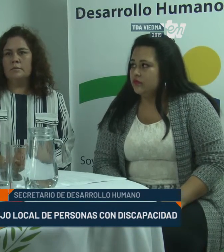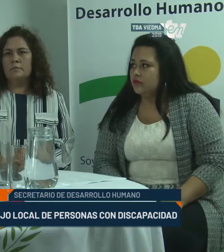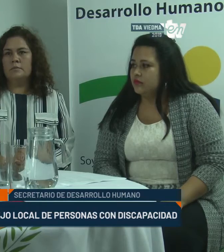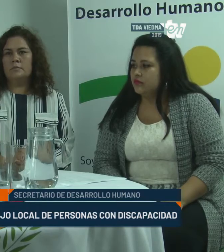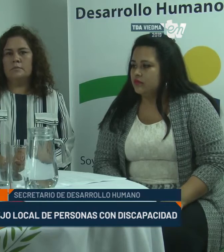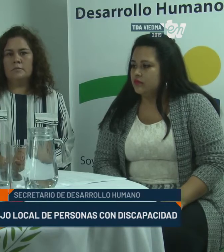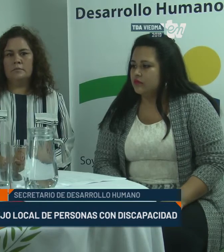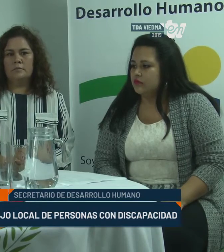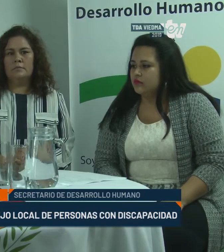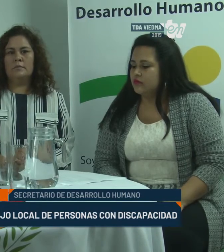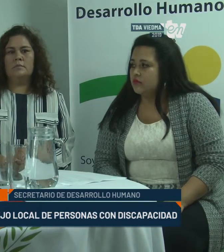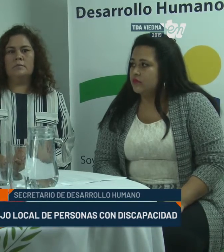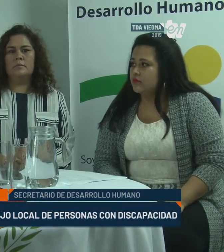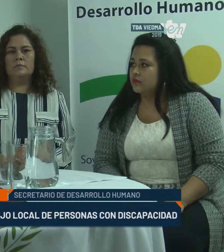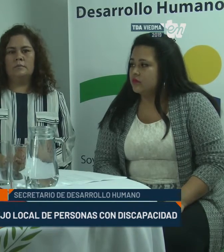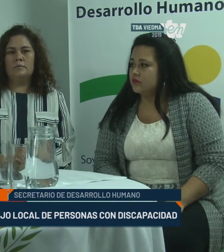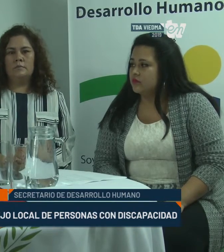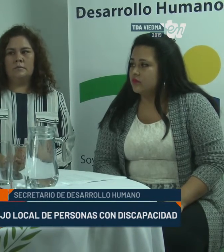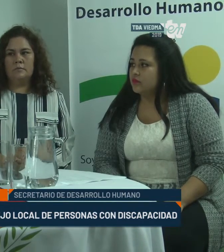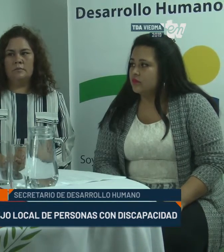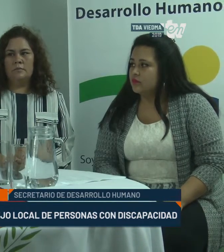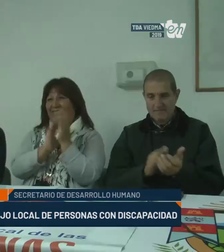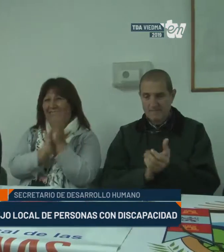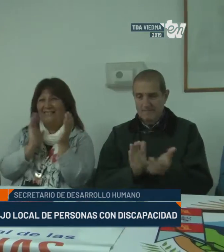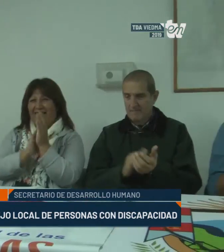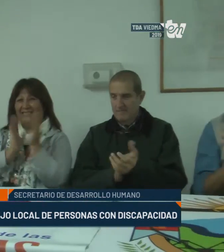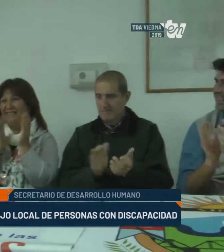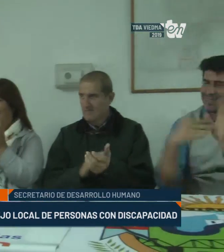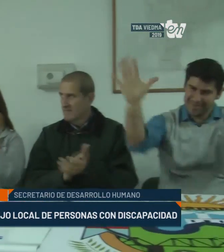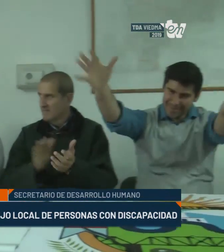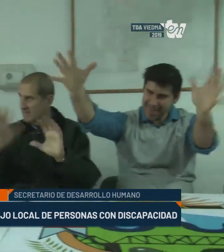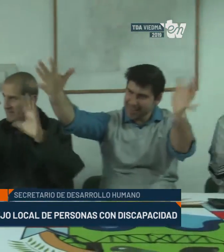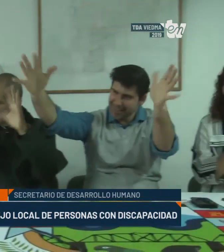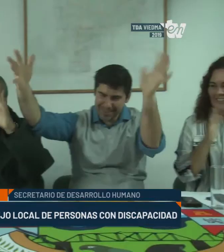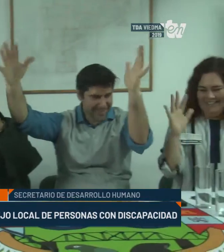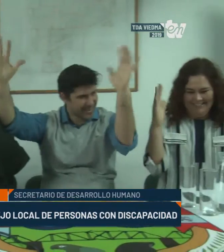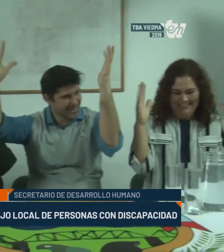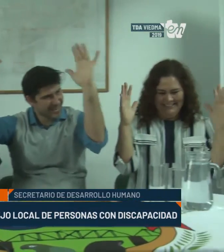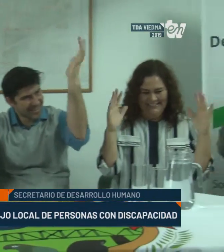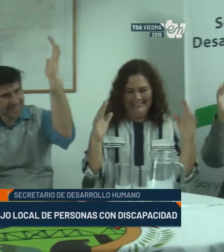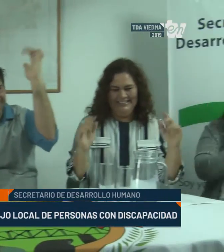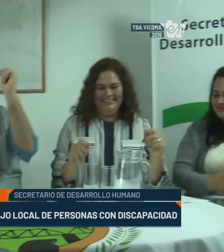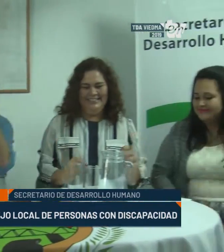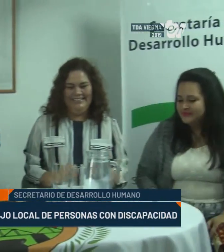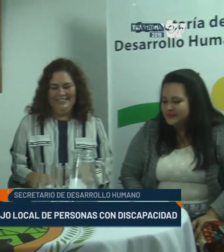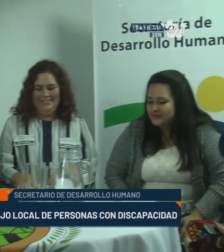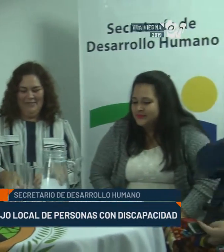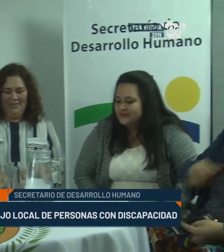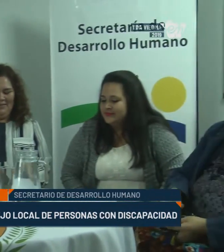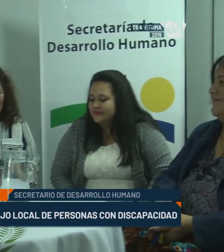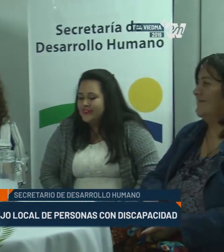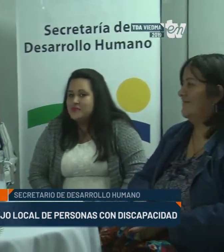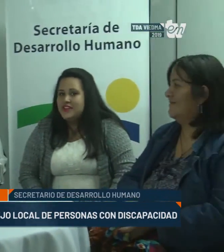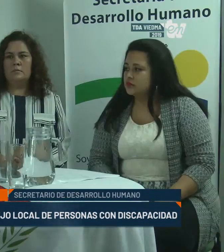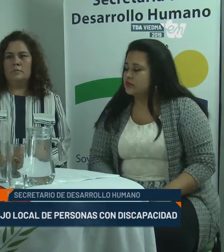cuestión que tiene que ver con la visibilidad y la identificación del organismo, atrás de ese logo y en la palabra de la presidenta del